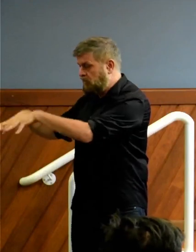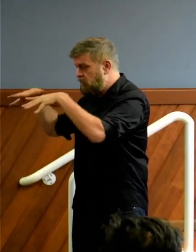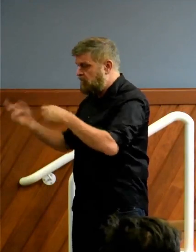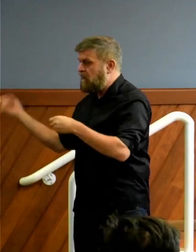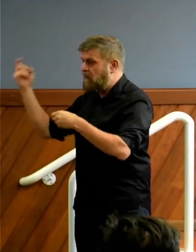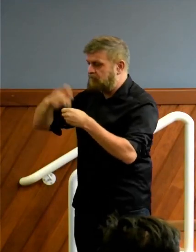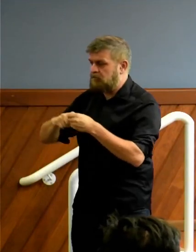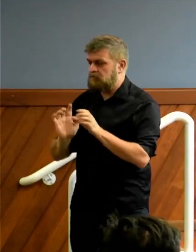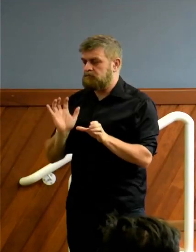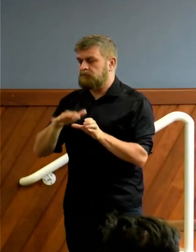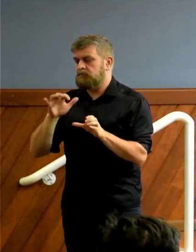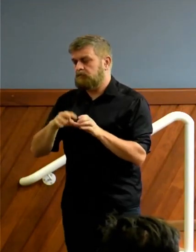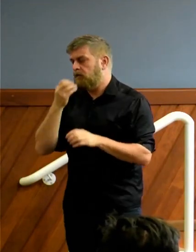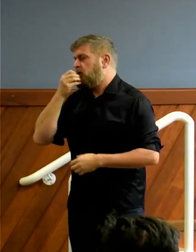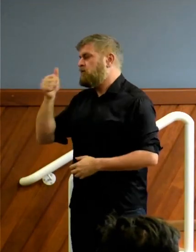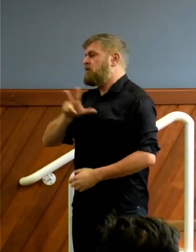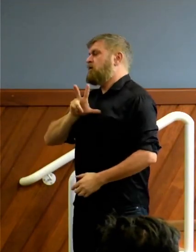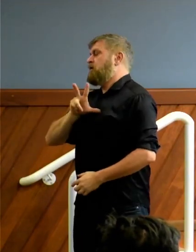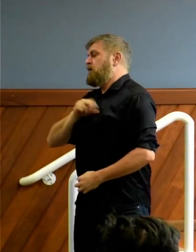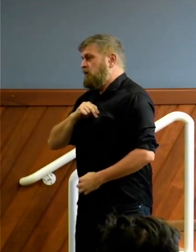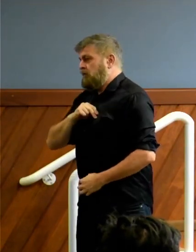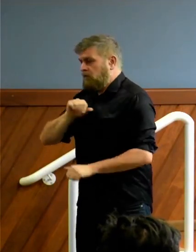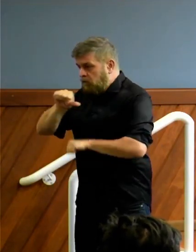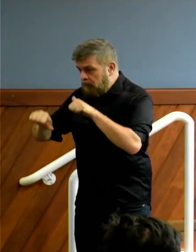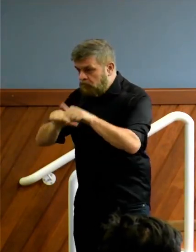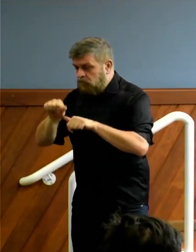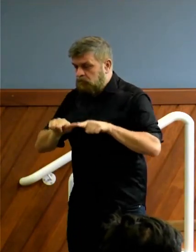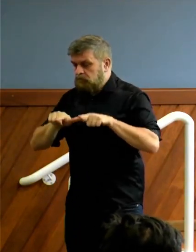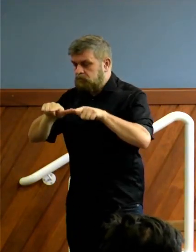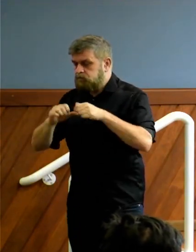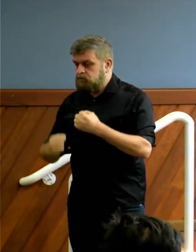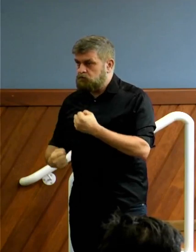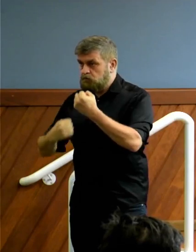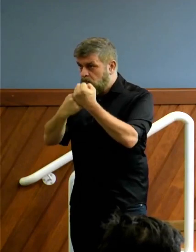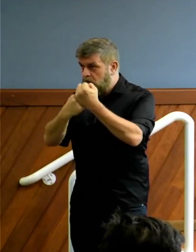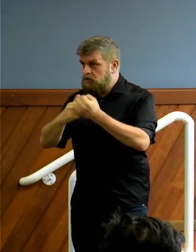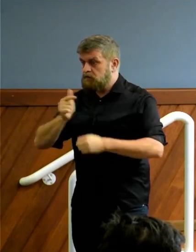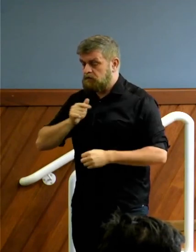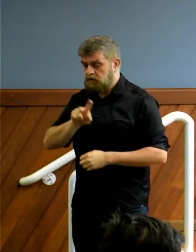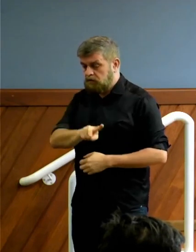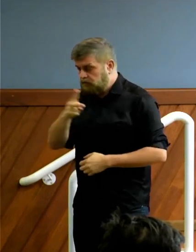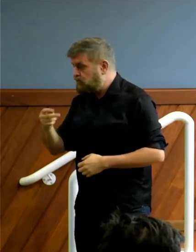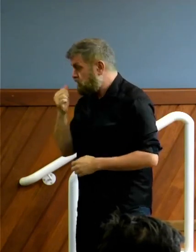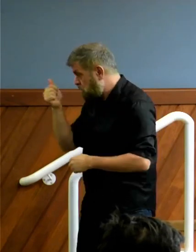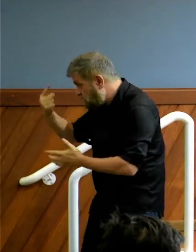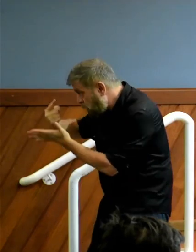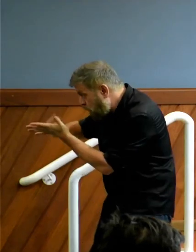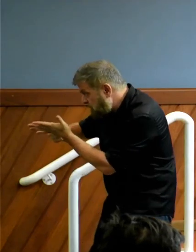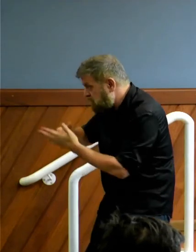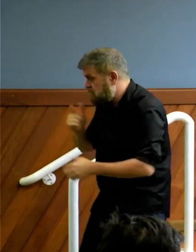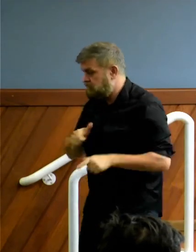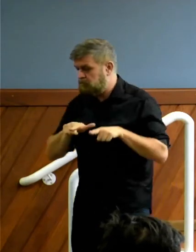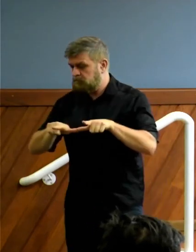voltam os dados. Aí você fala, que bom. Aí eles falam, troca de suporte, coloque em outro lugar. Eu falo, tá bom. Aí eu